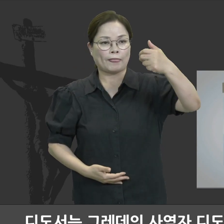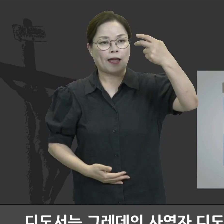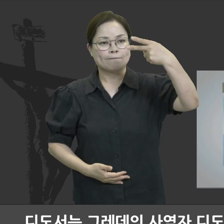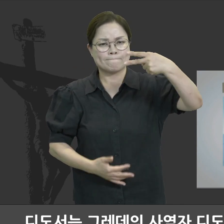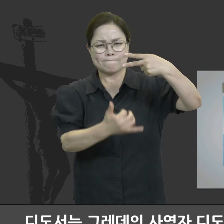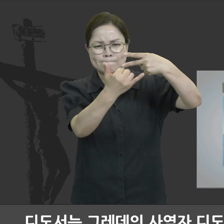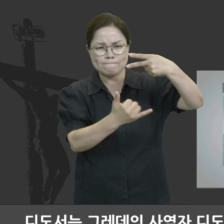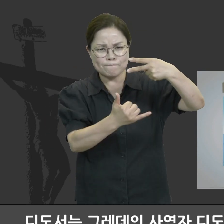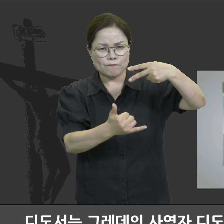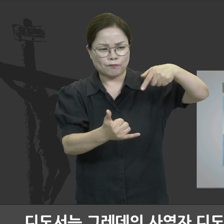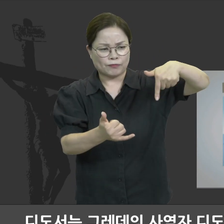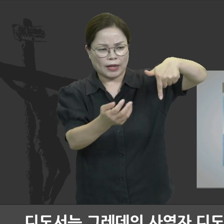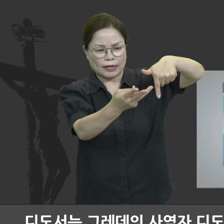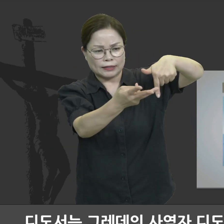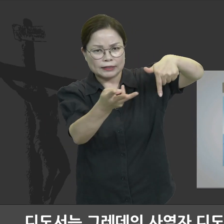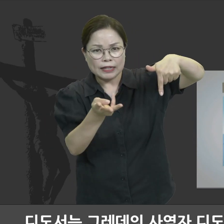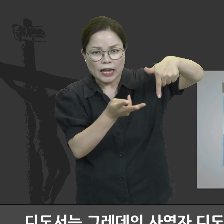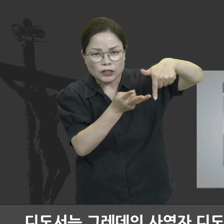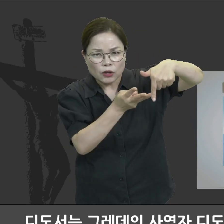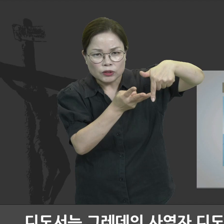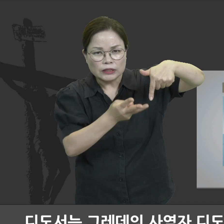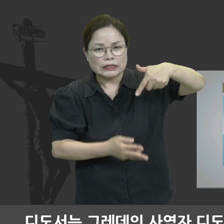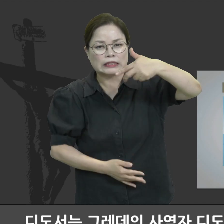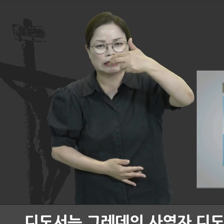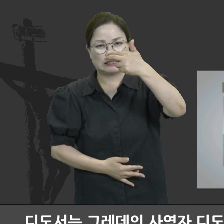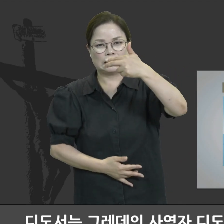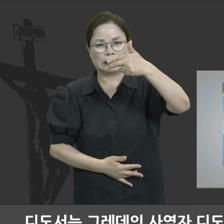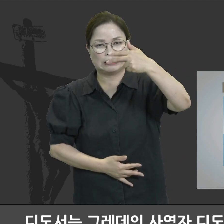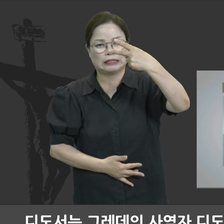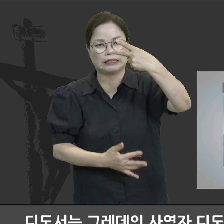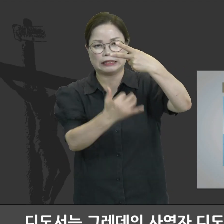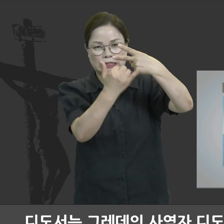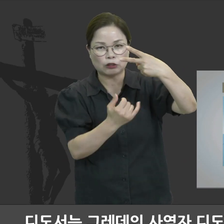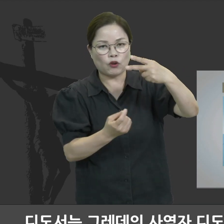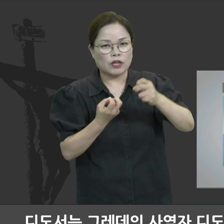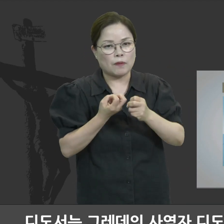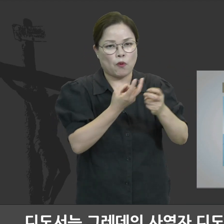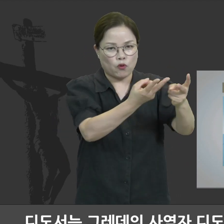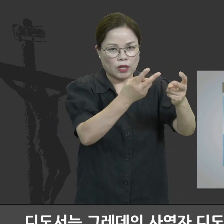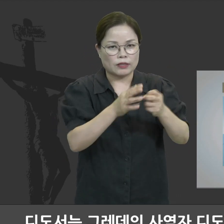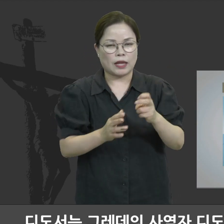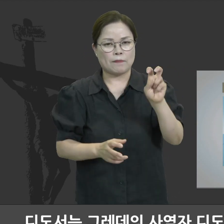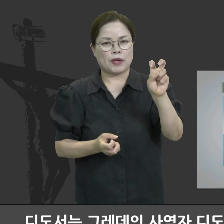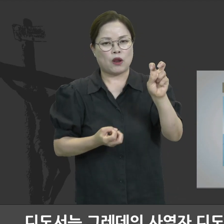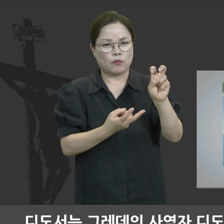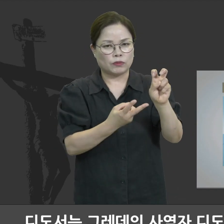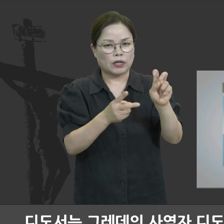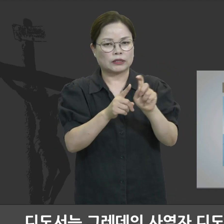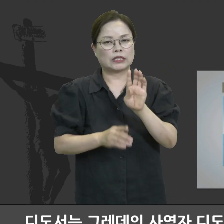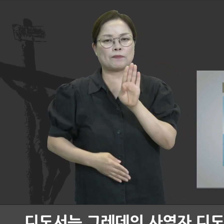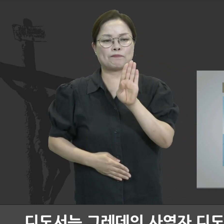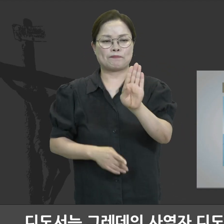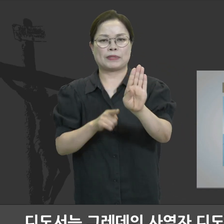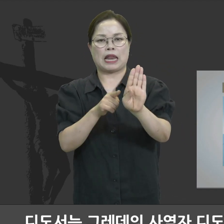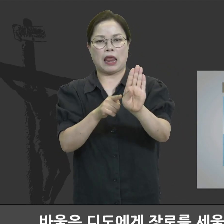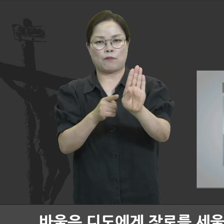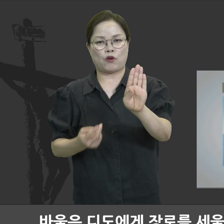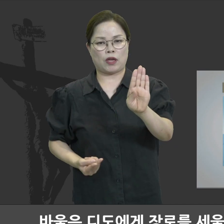디도서는 그레다의 사역자 디도에게 보낸 편지이고 빌레몬서는 동역자 빌레몬에게 보낸